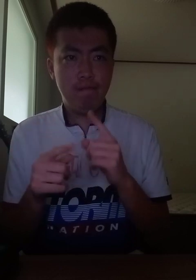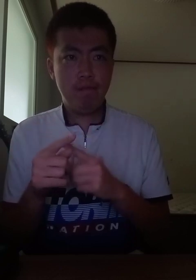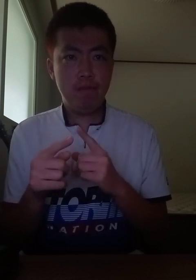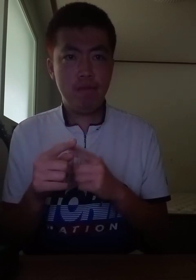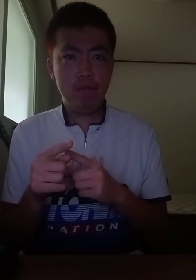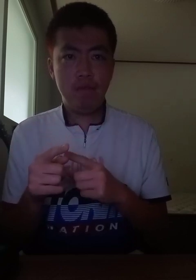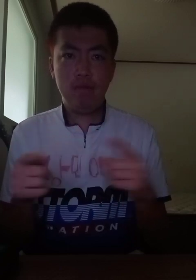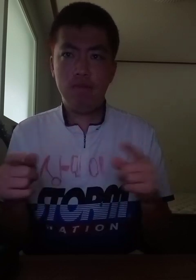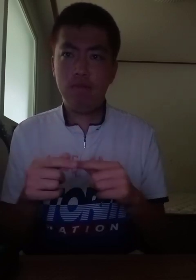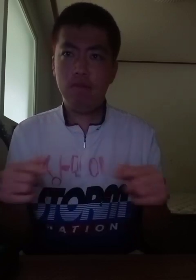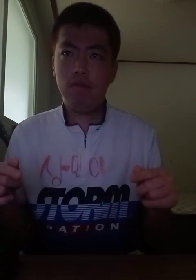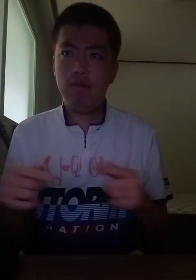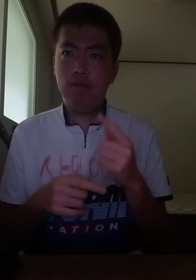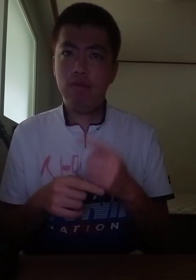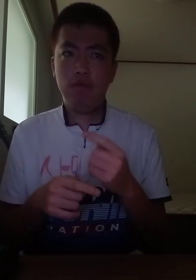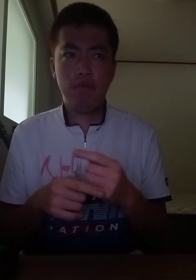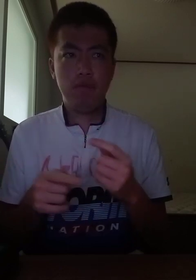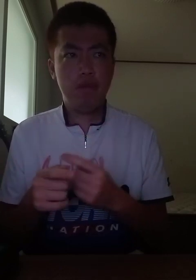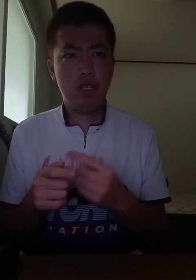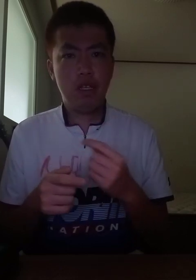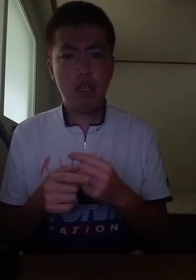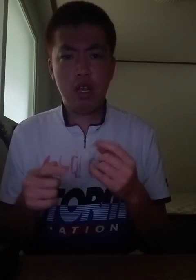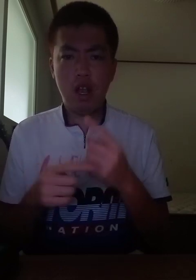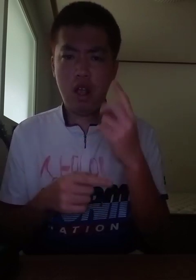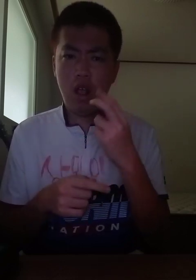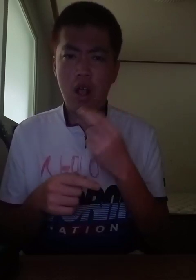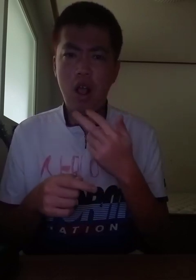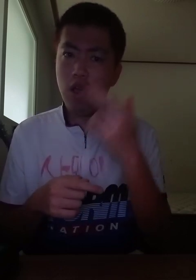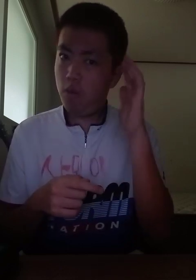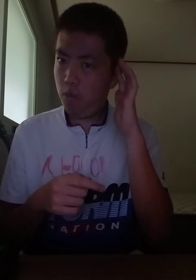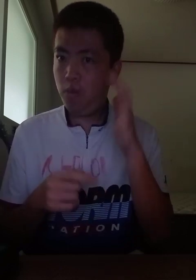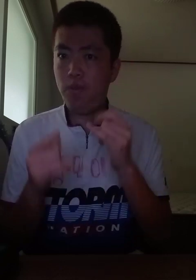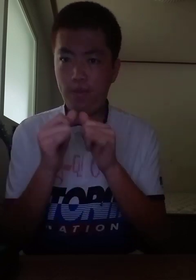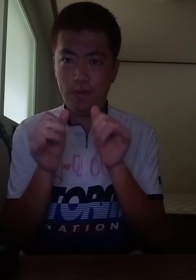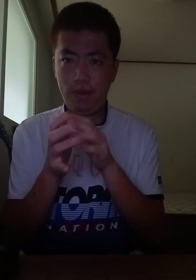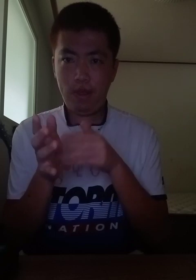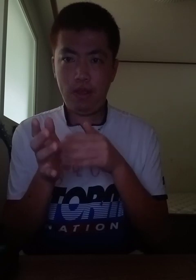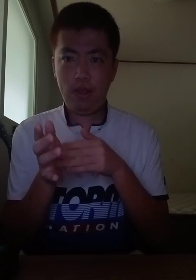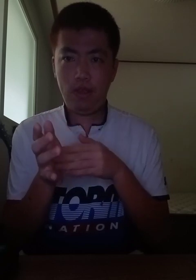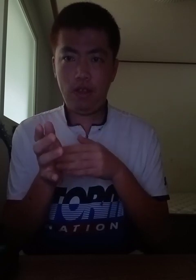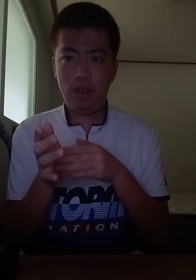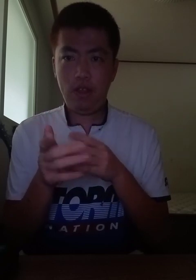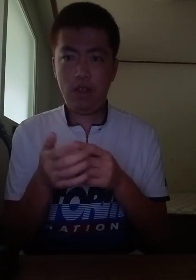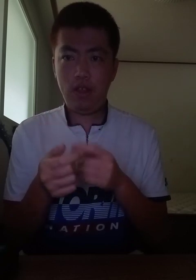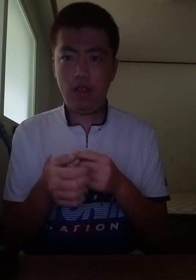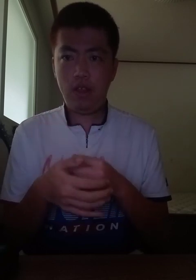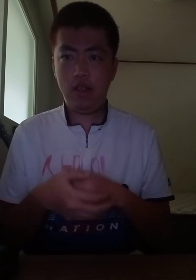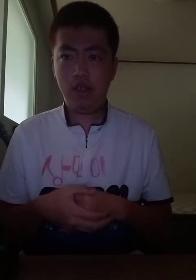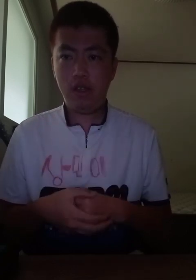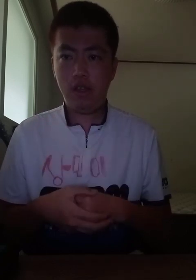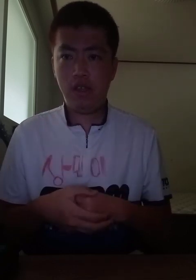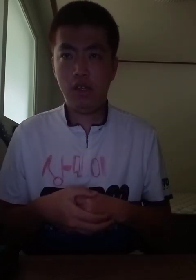아닌지 환승센터를 이용하는 시민들의 목소리에 좀 더 귀 기울일 필요가 있어 보입니다. 밀착 카메라 구혜진입니다.